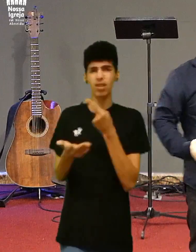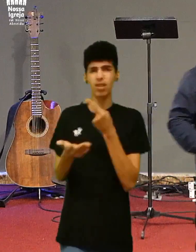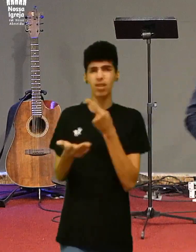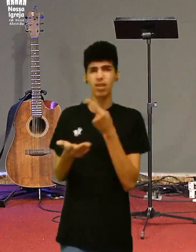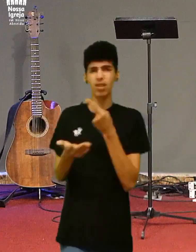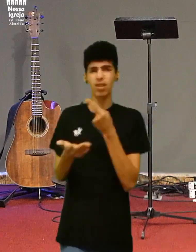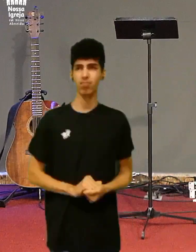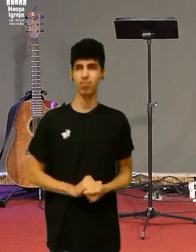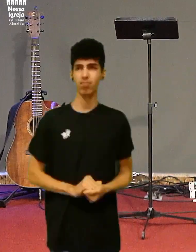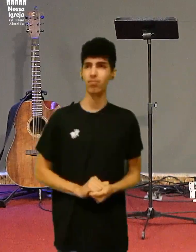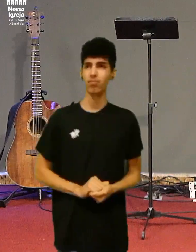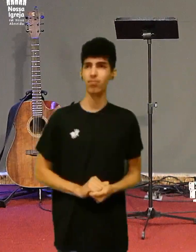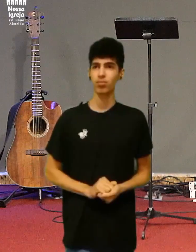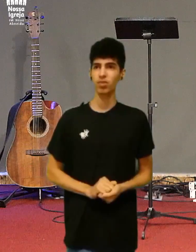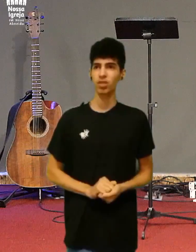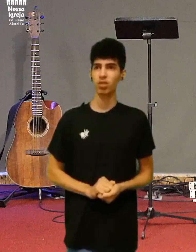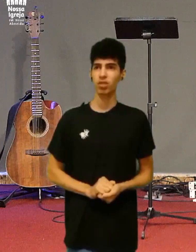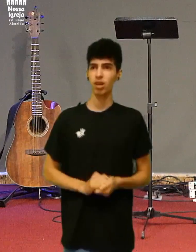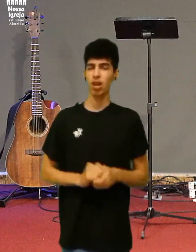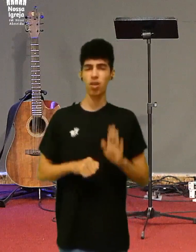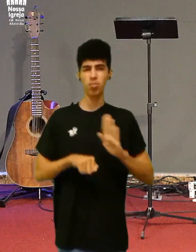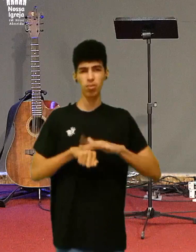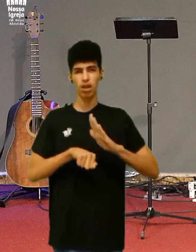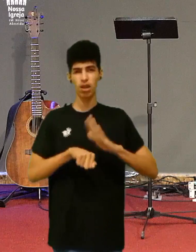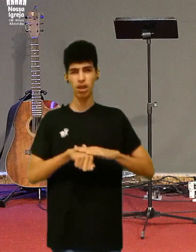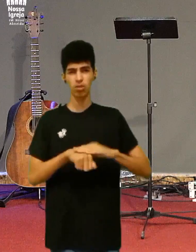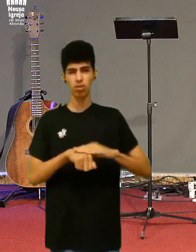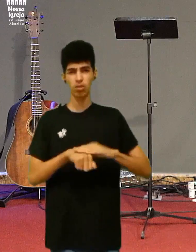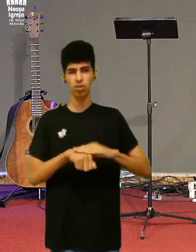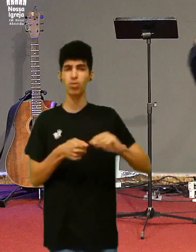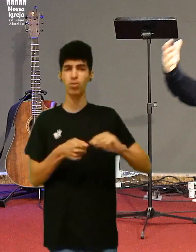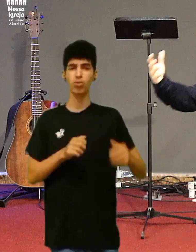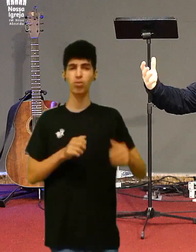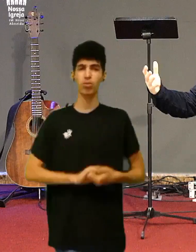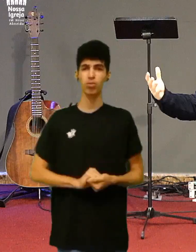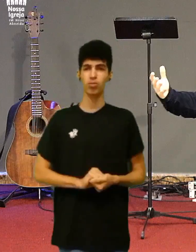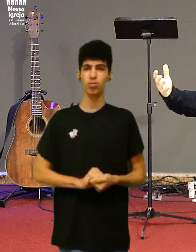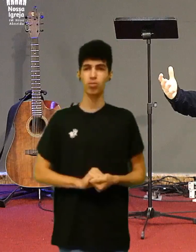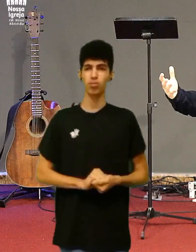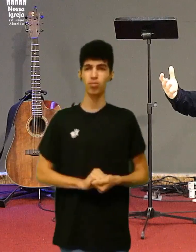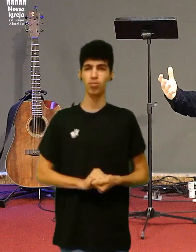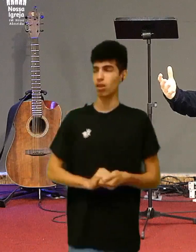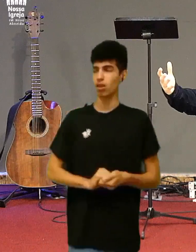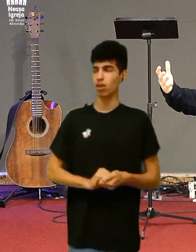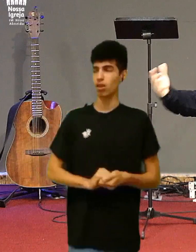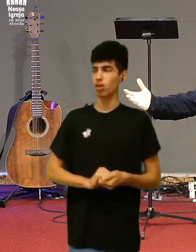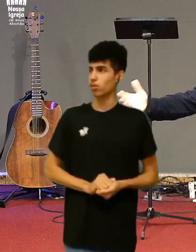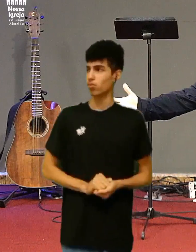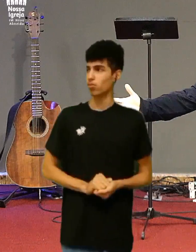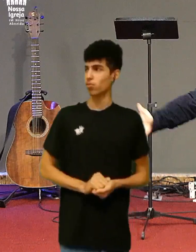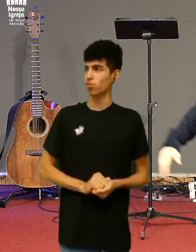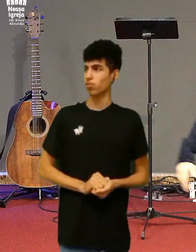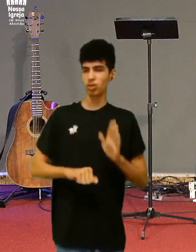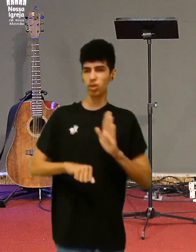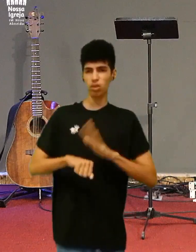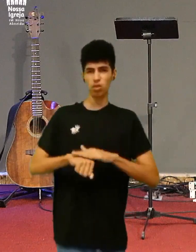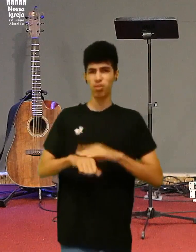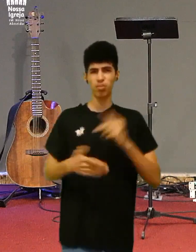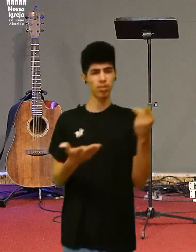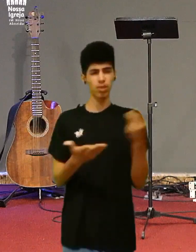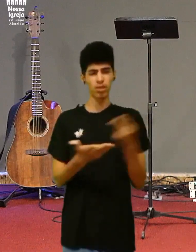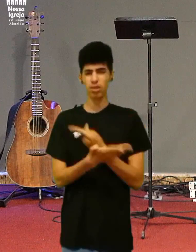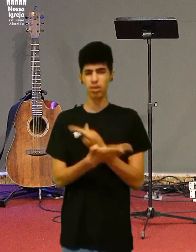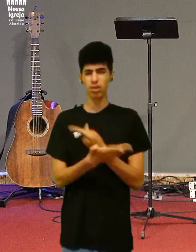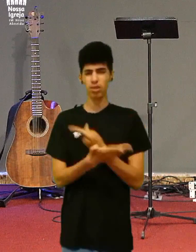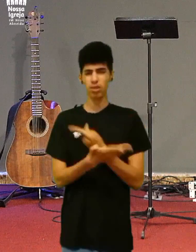as coisas que ela faz mostram que as suas obras não estão corretas diante de Deus,